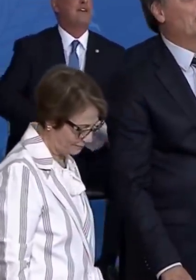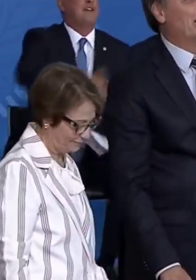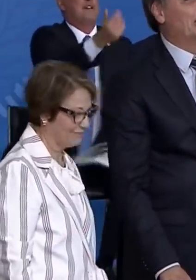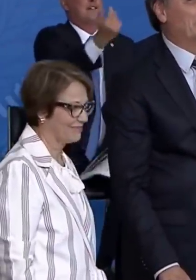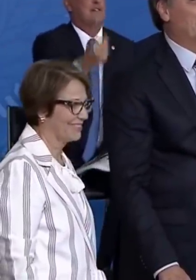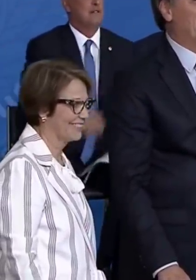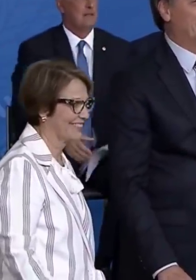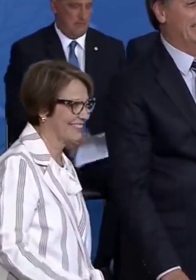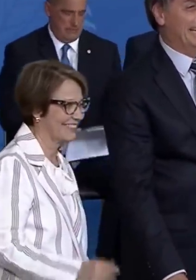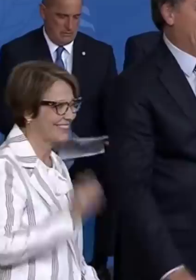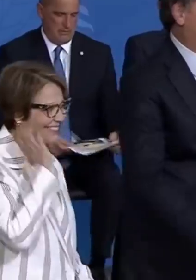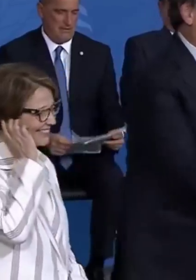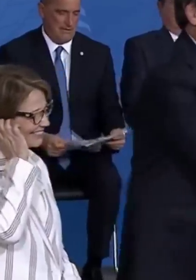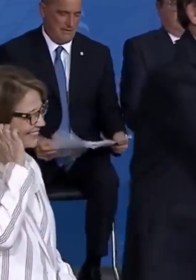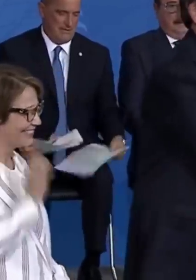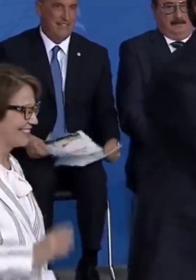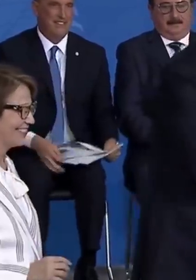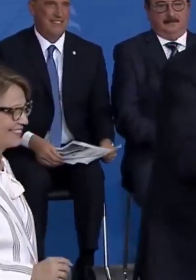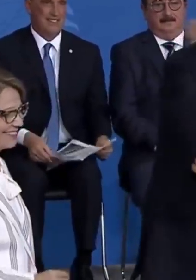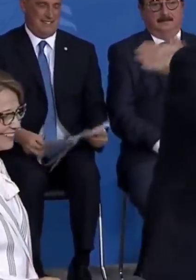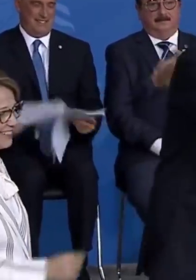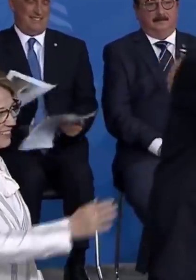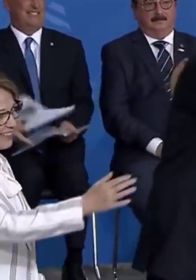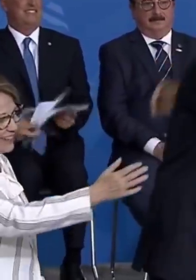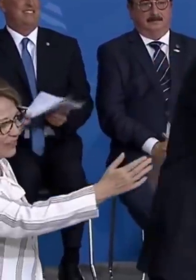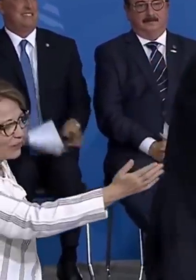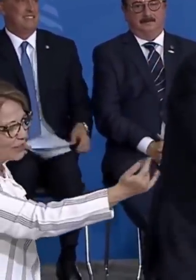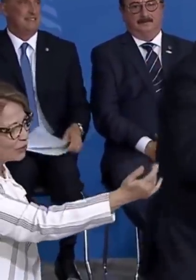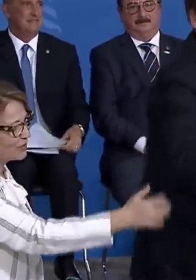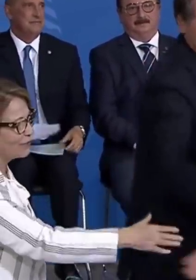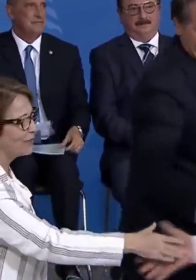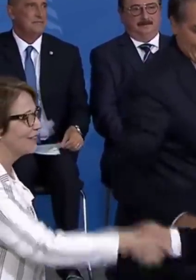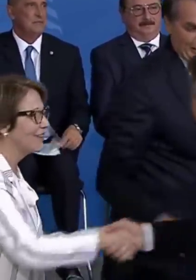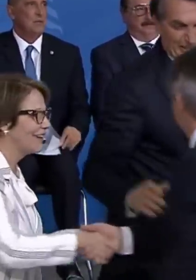6.015, que dispõe sobre os registros públicos.